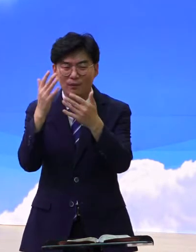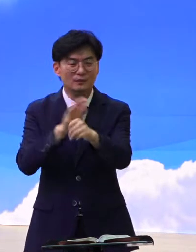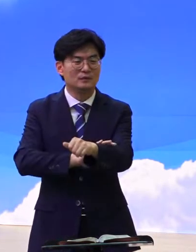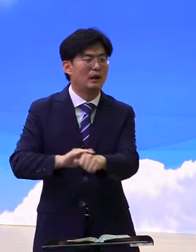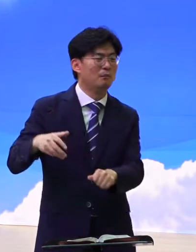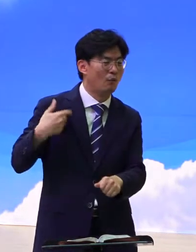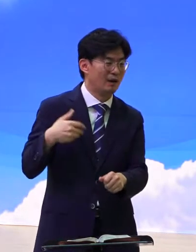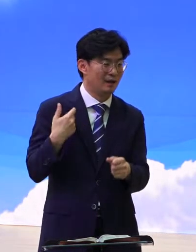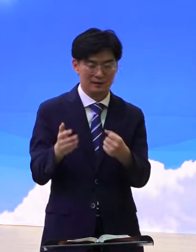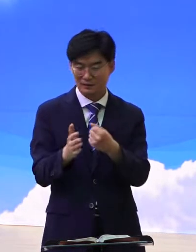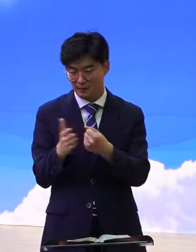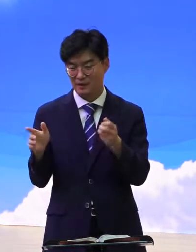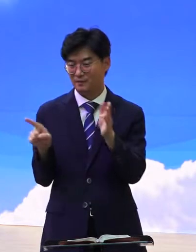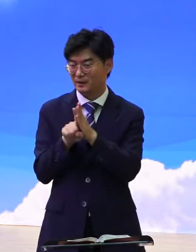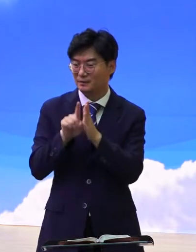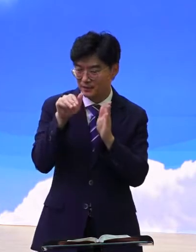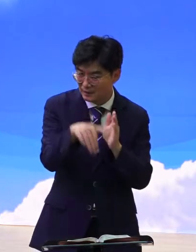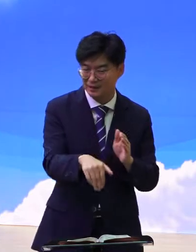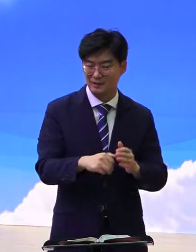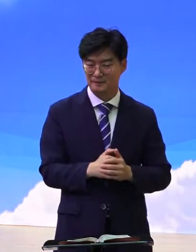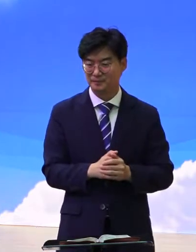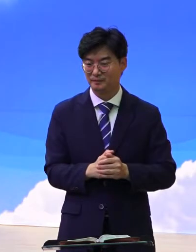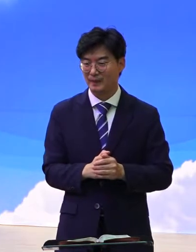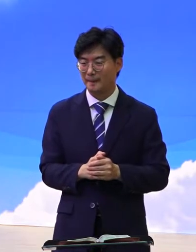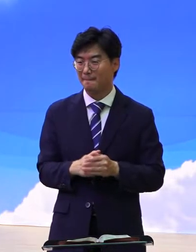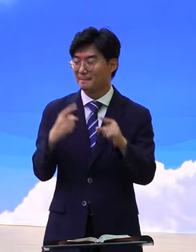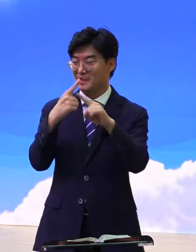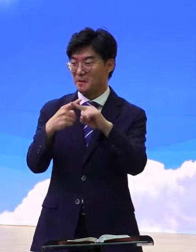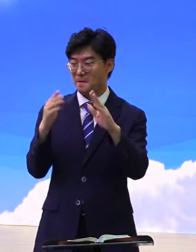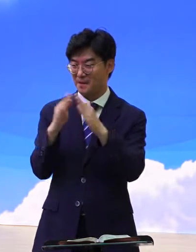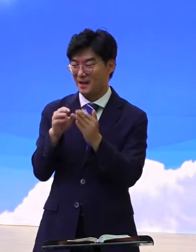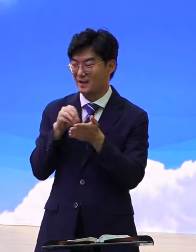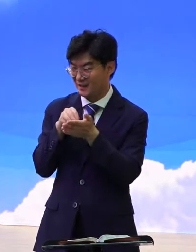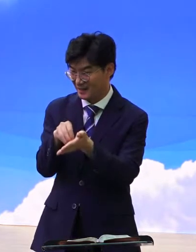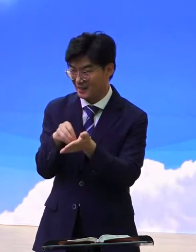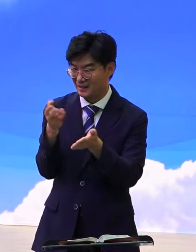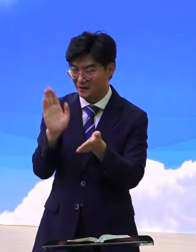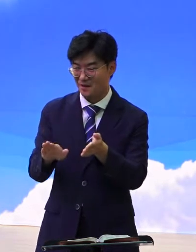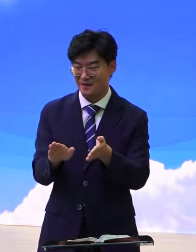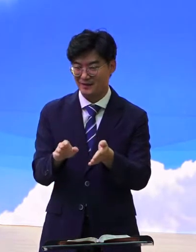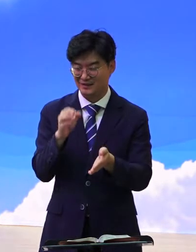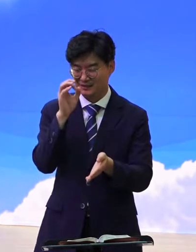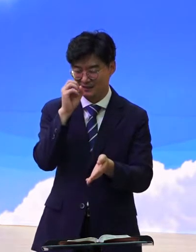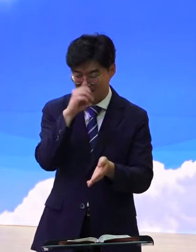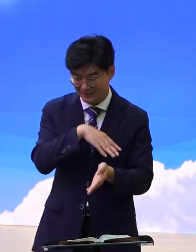우리 대부분이 신앙생활 한다고 하면서도 적당히 하려고 합니다.